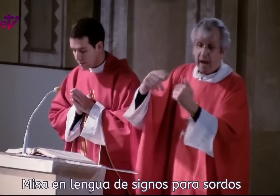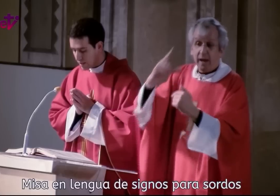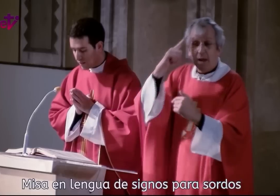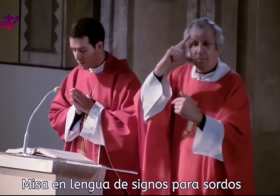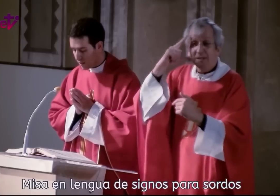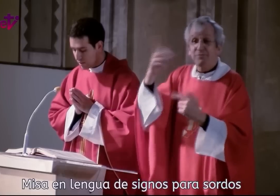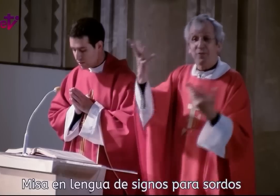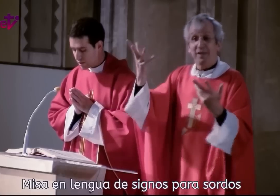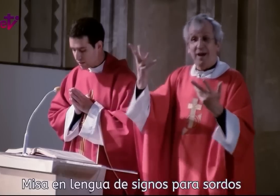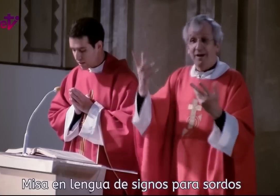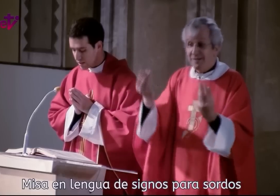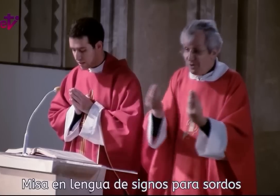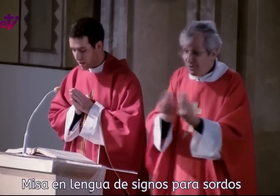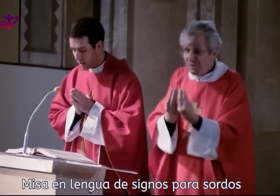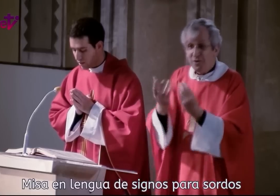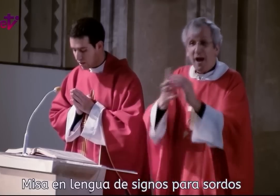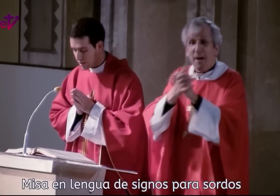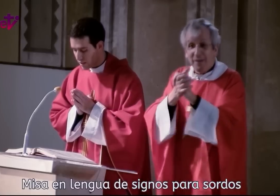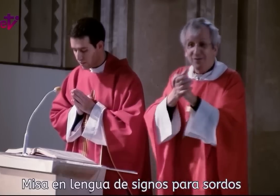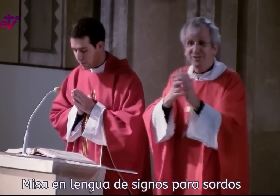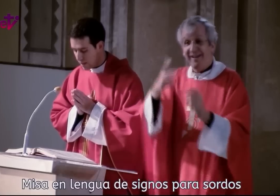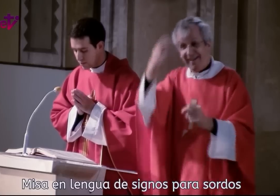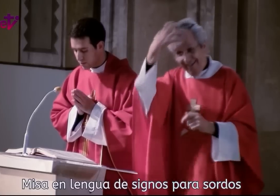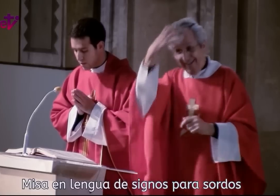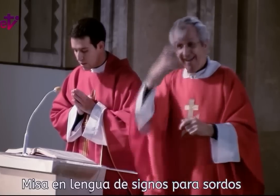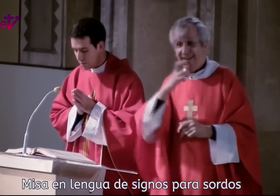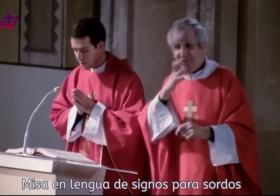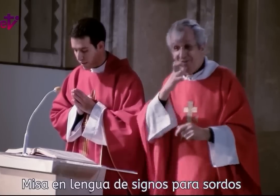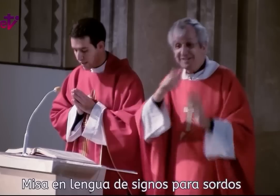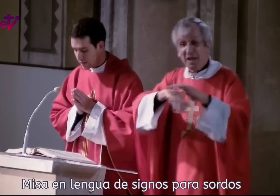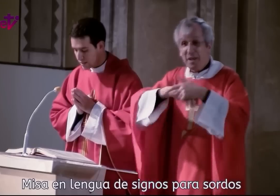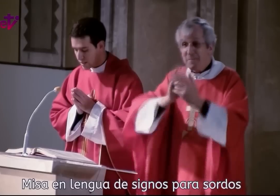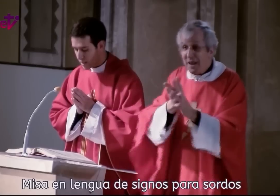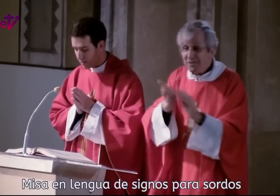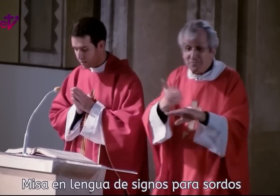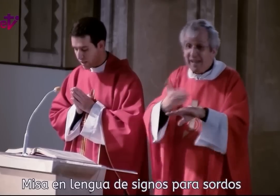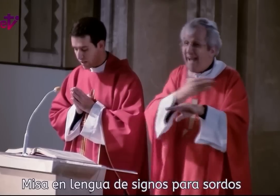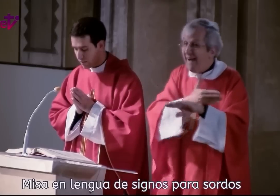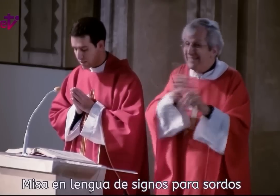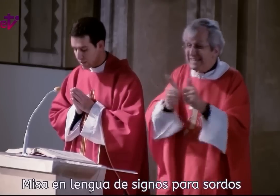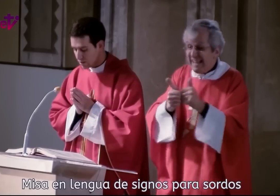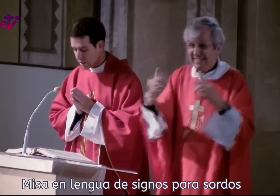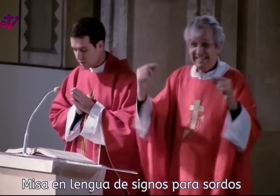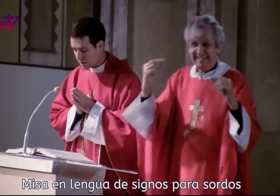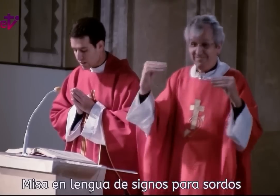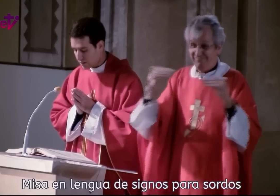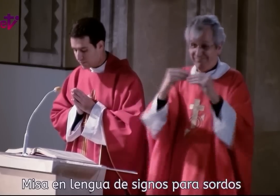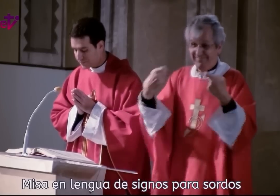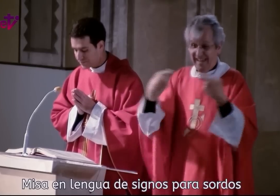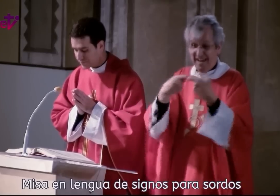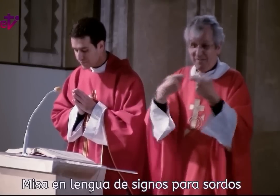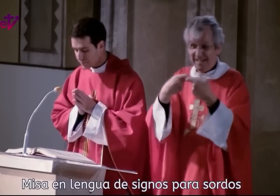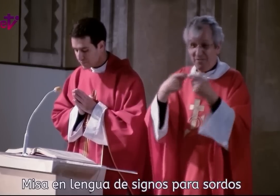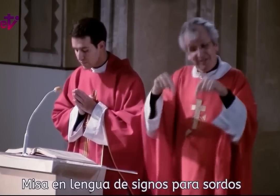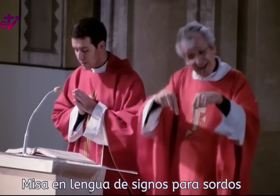día se hicieron amigos entre sí Herodes y Pilato, porque antes estaban enemistados entre sí.